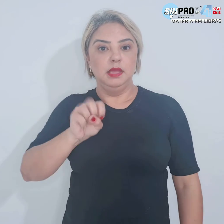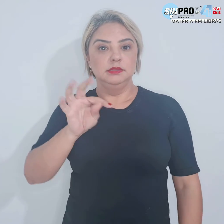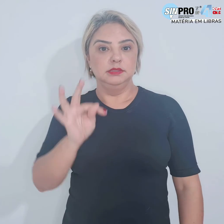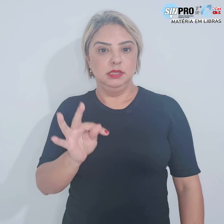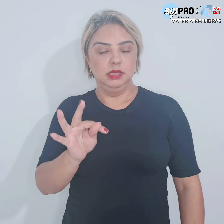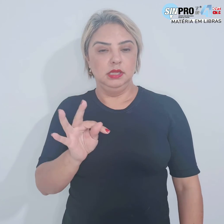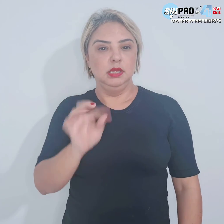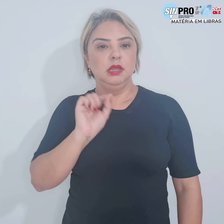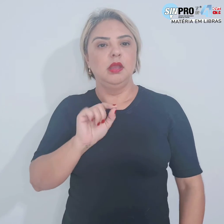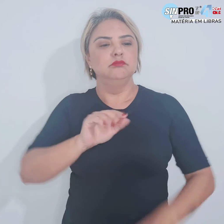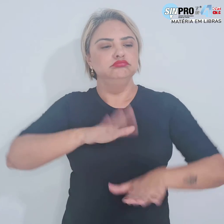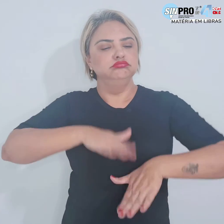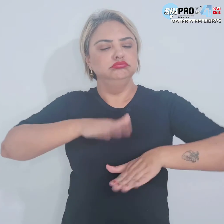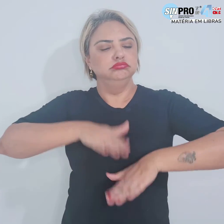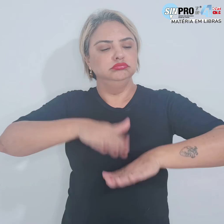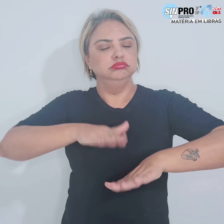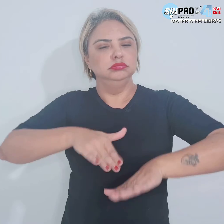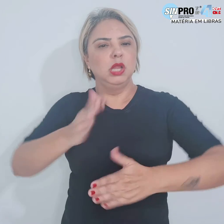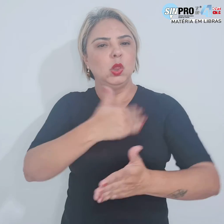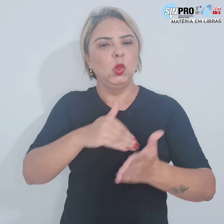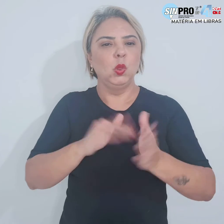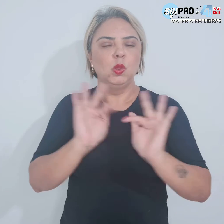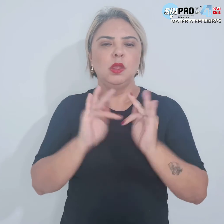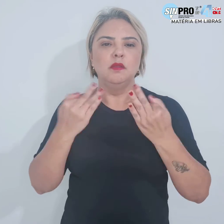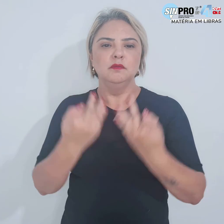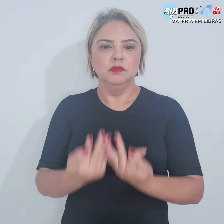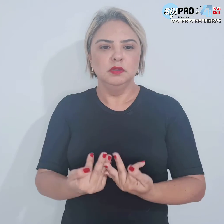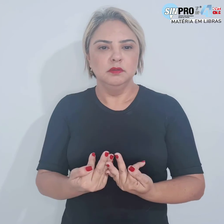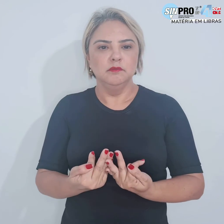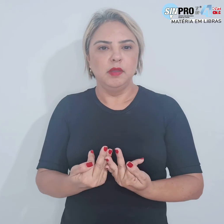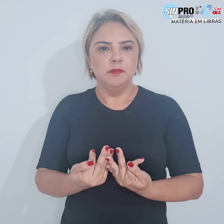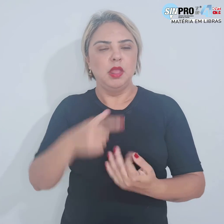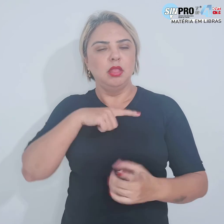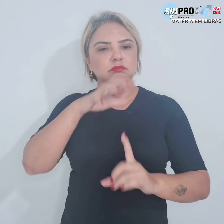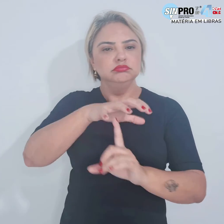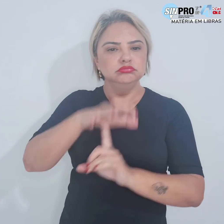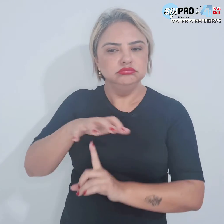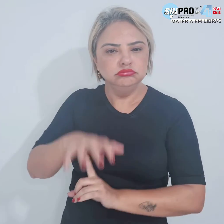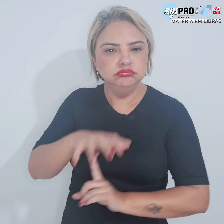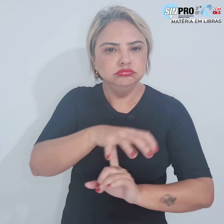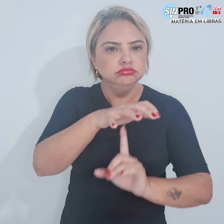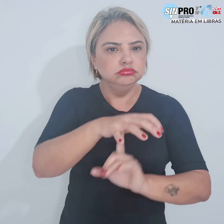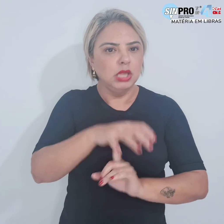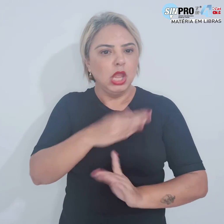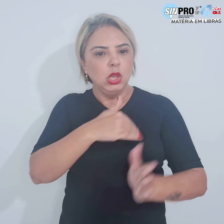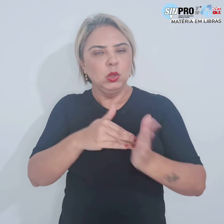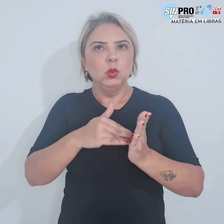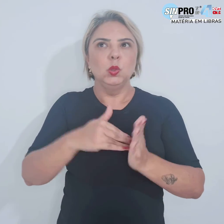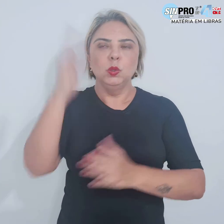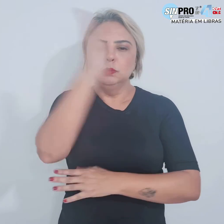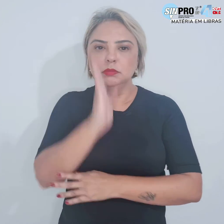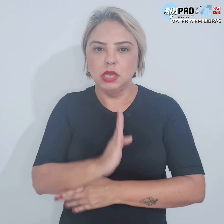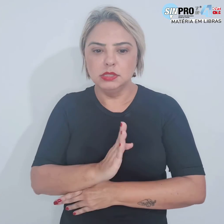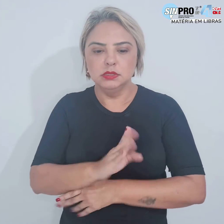Terra, MST, irá mobilizar todas as famílias assentadas e acampadas em todo o